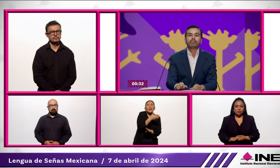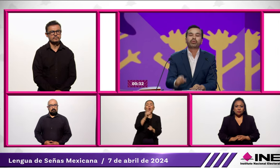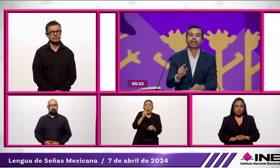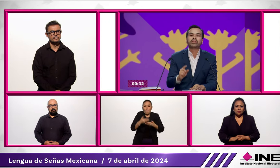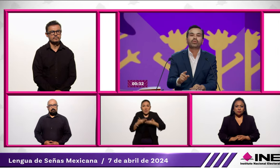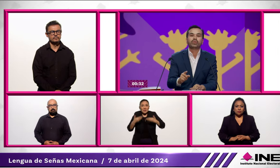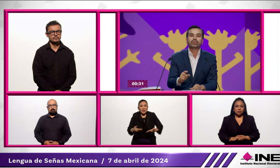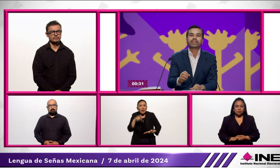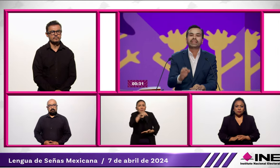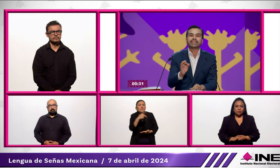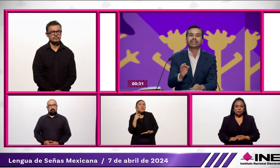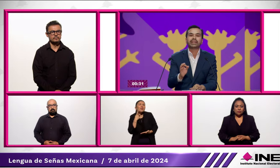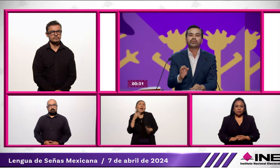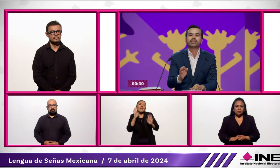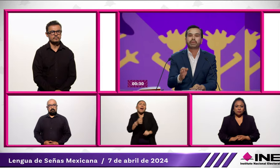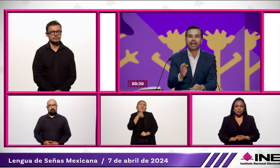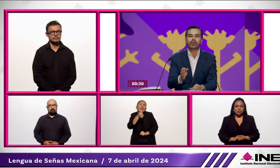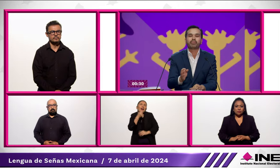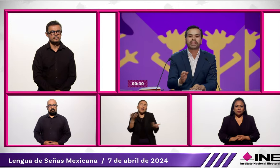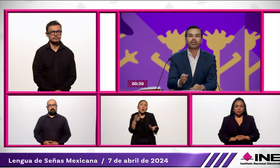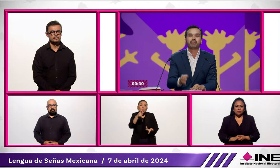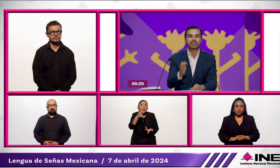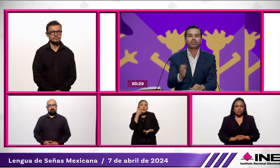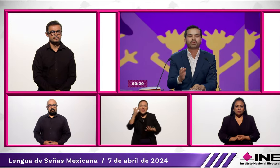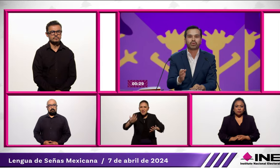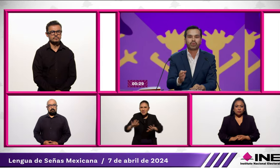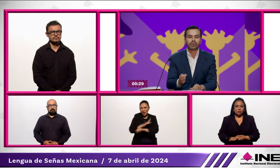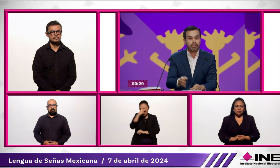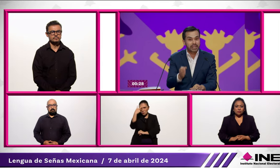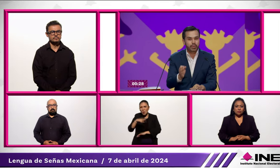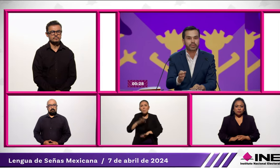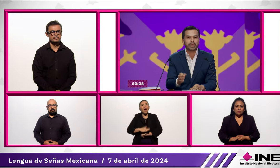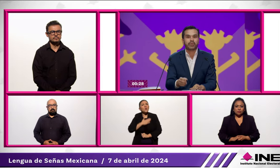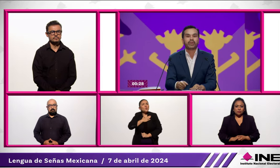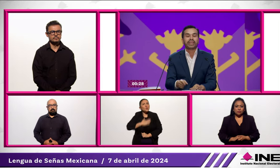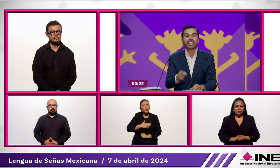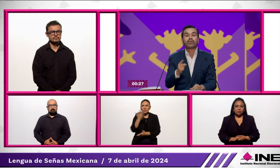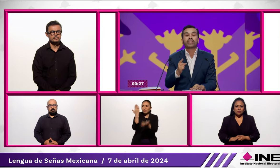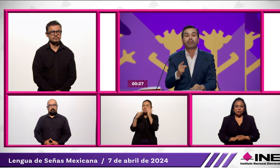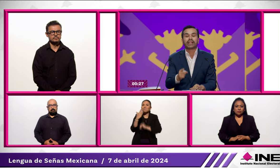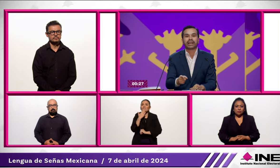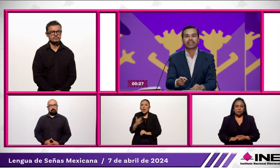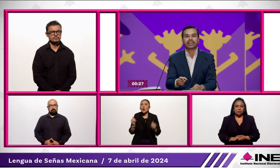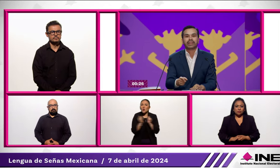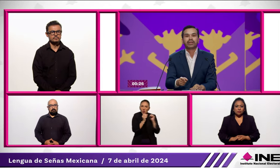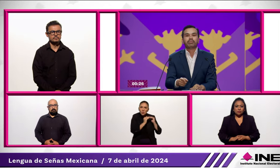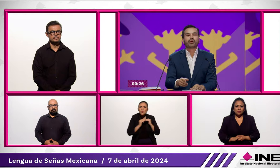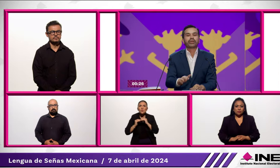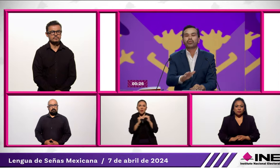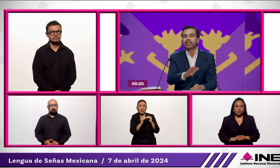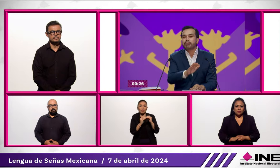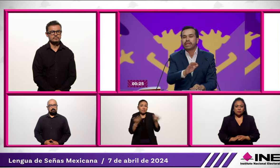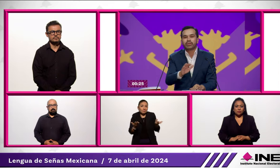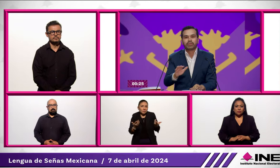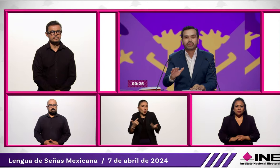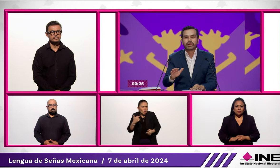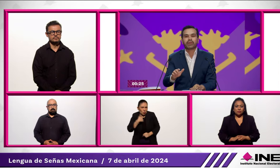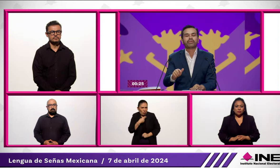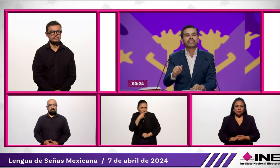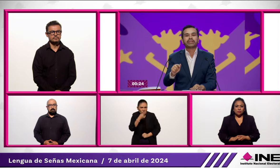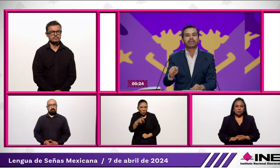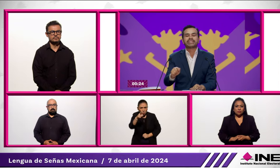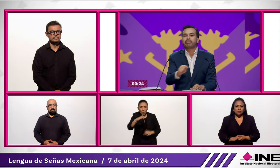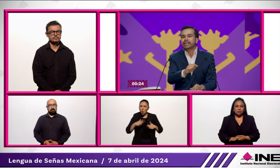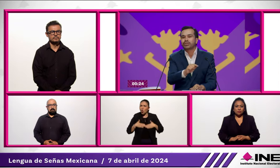representa, porque tú tienes el derecho a aspirar a un México más justo, más próspero y con igualdad, porque yo no te pido